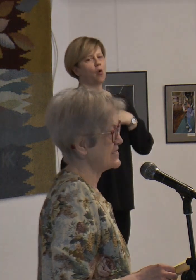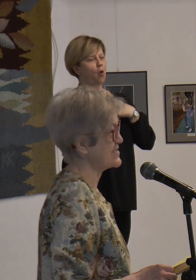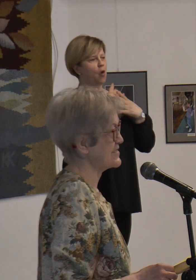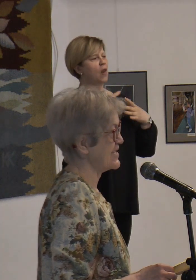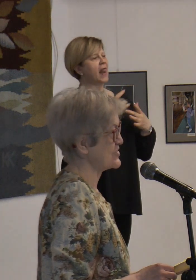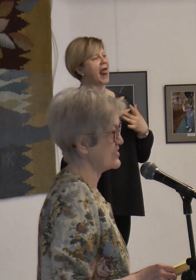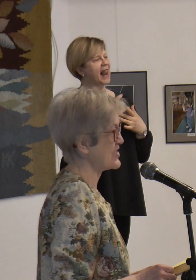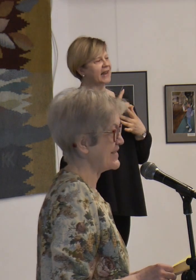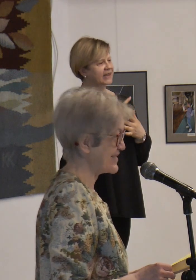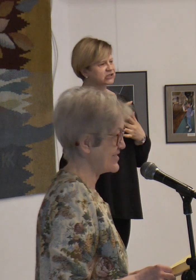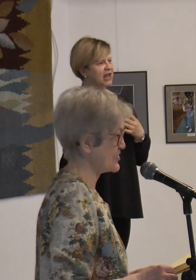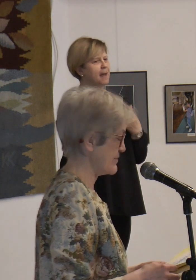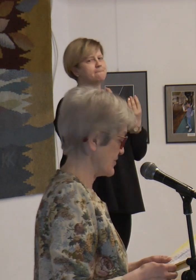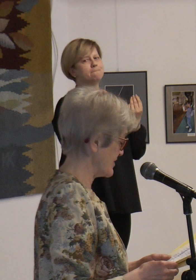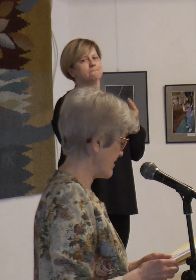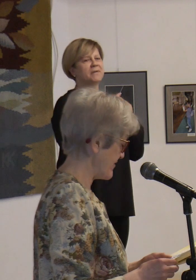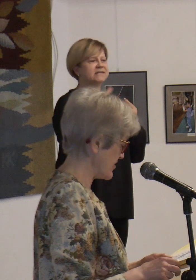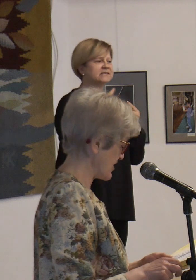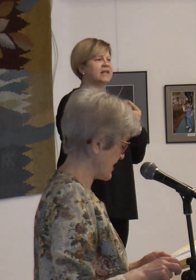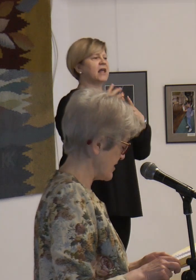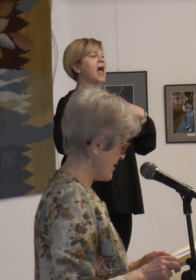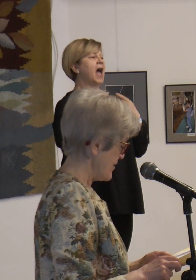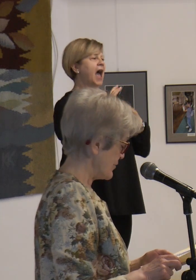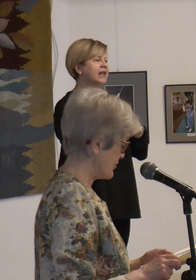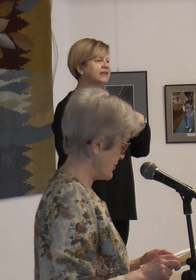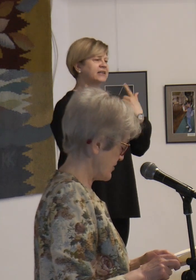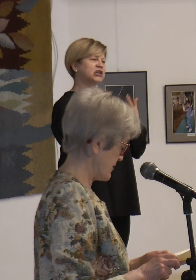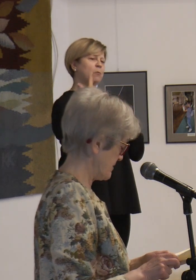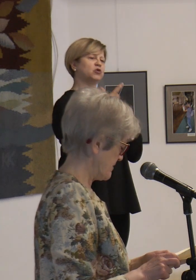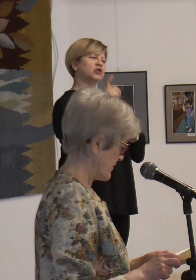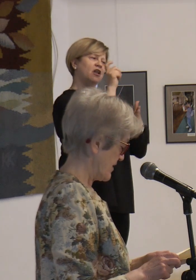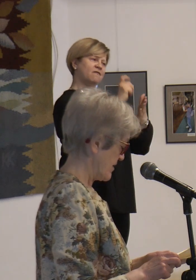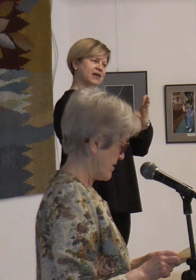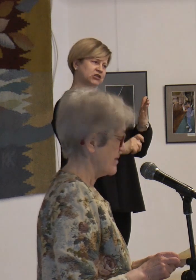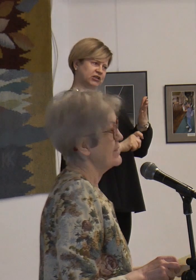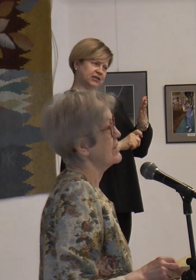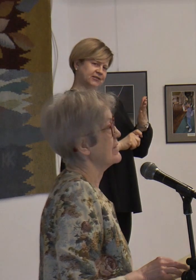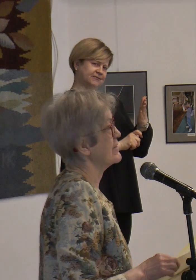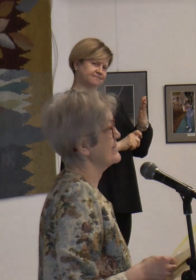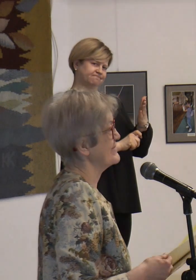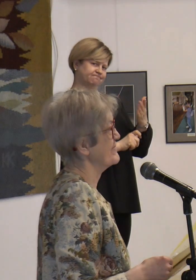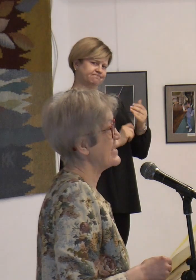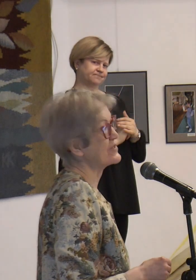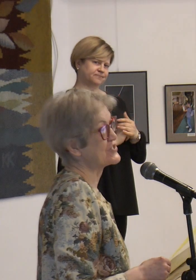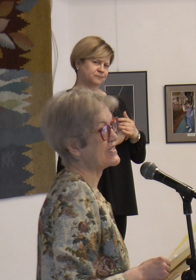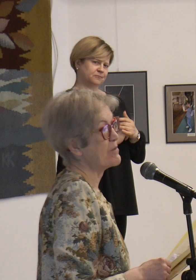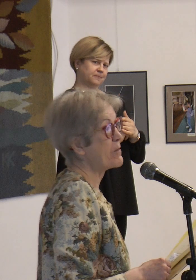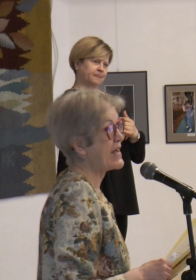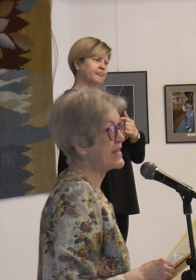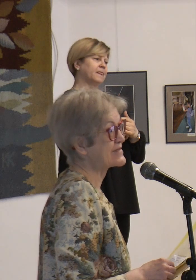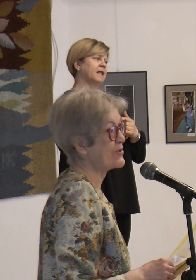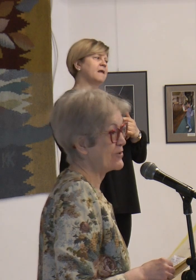olyan precizitással és átféréssel mondod el a verseket, úgyhogy a Várnai